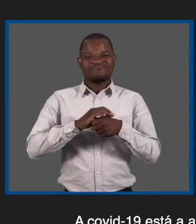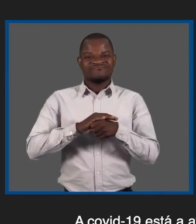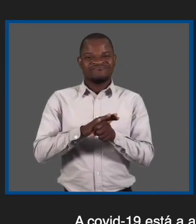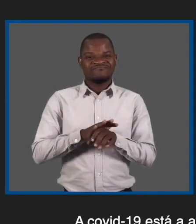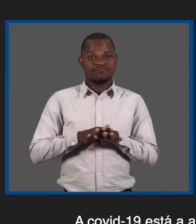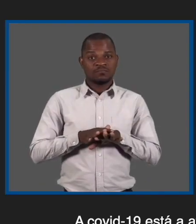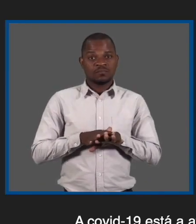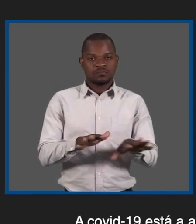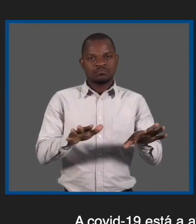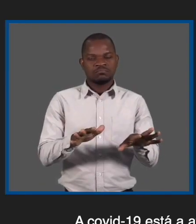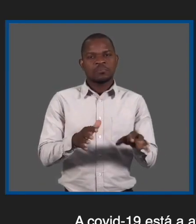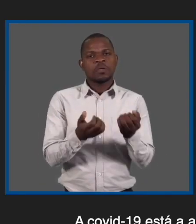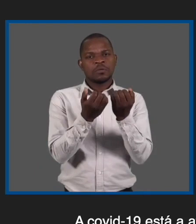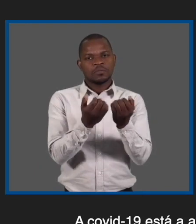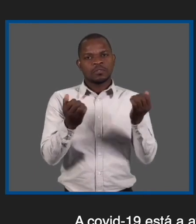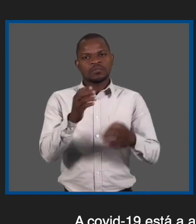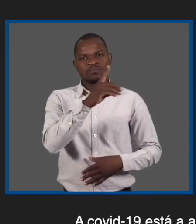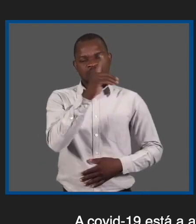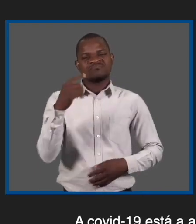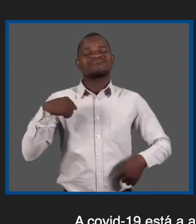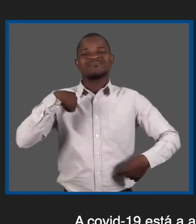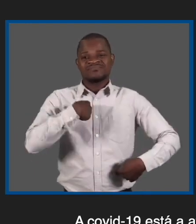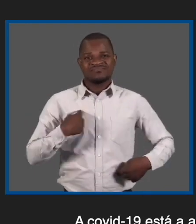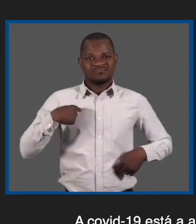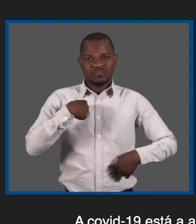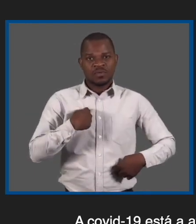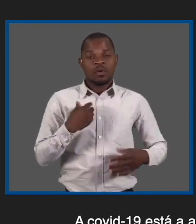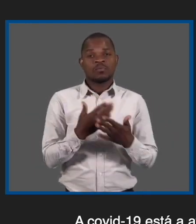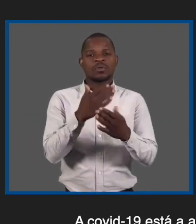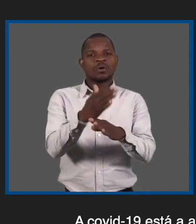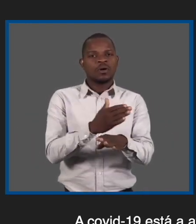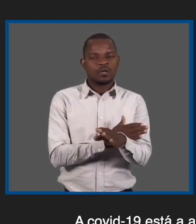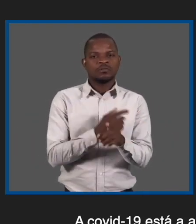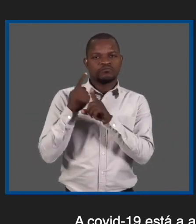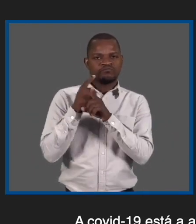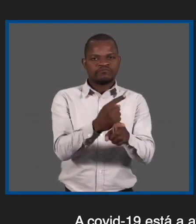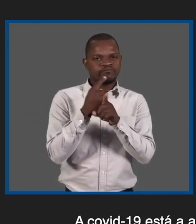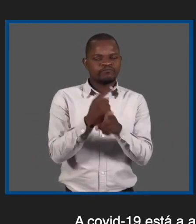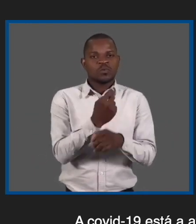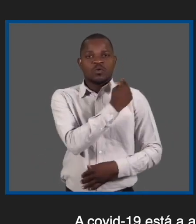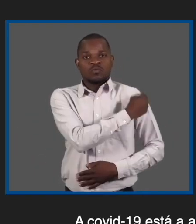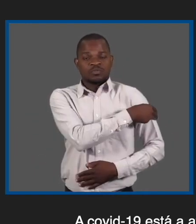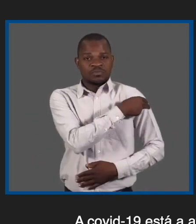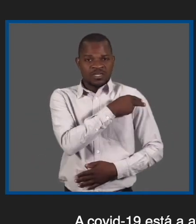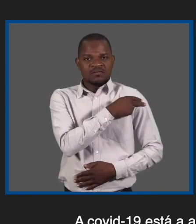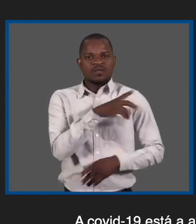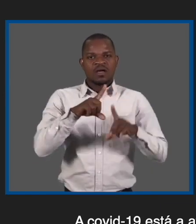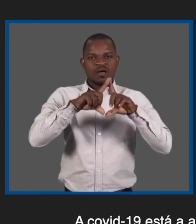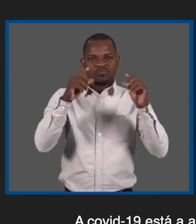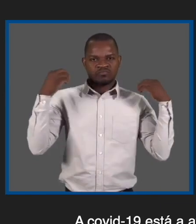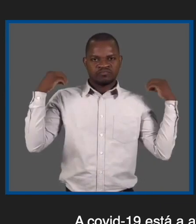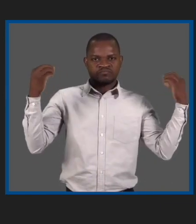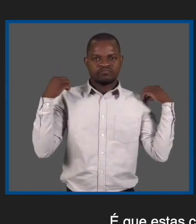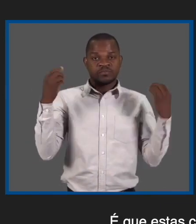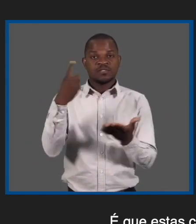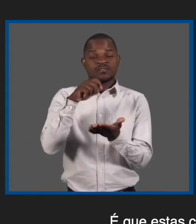Covid-19 está a afetar crianças com deficiência que beneficiavam de fisioterapia na cidade de